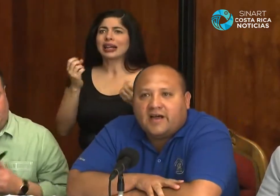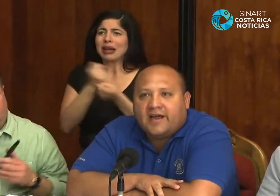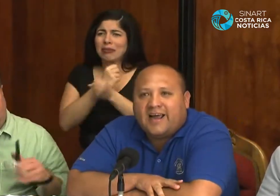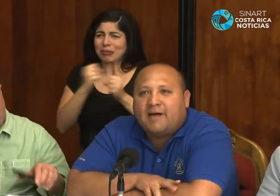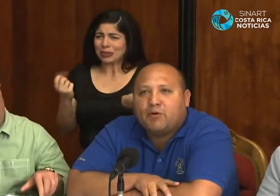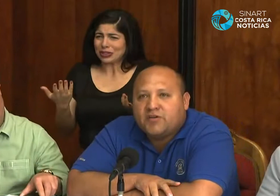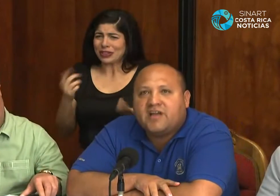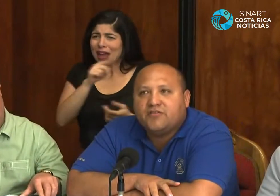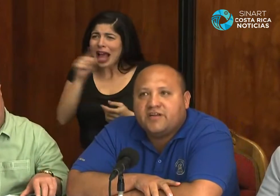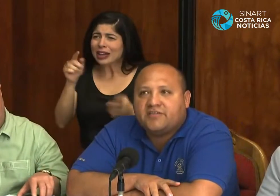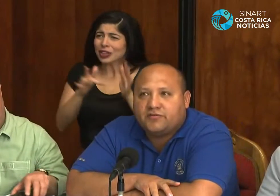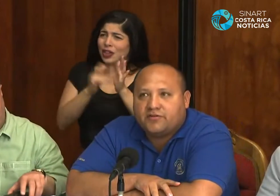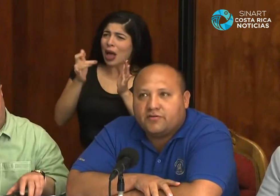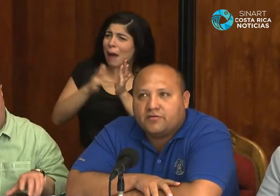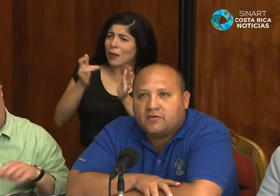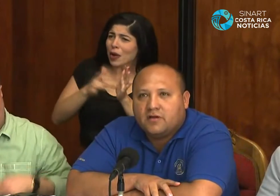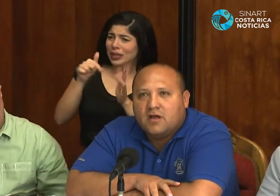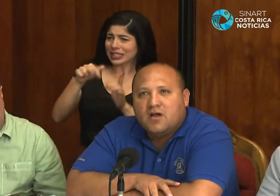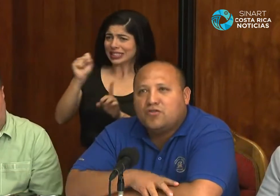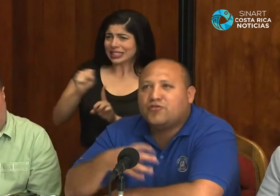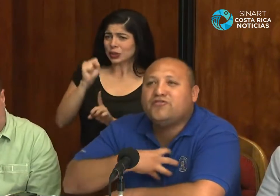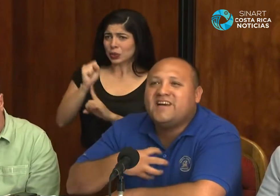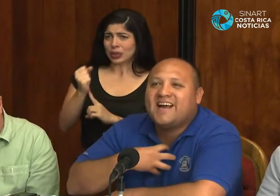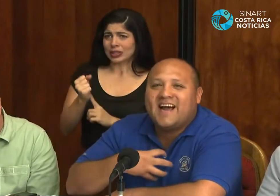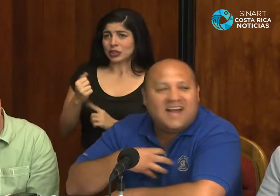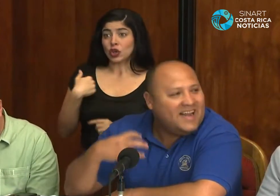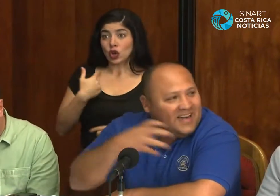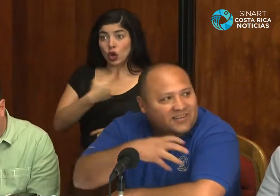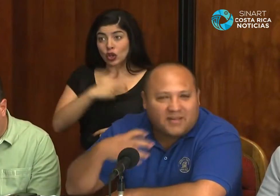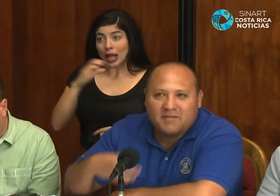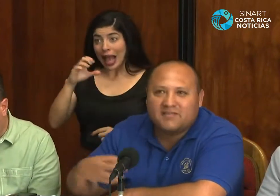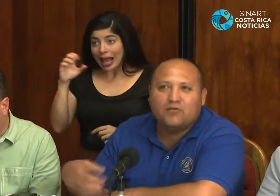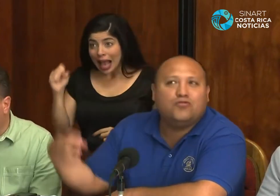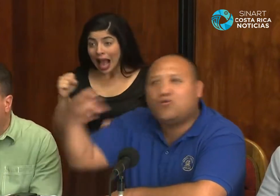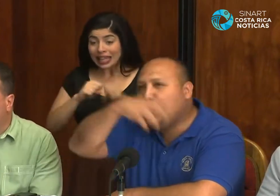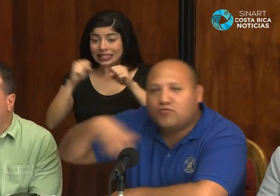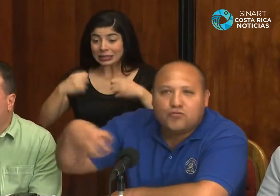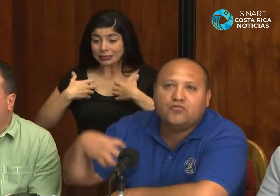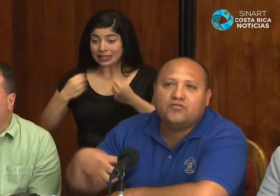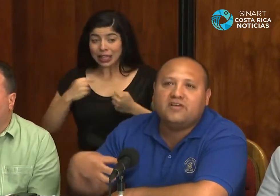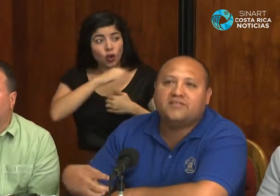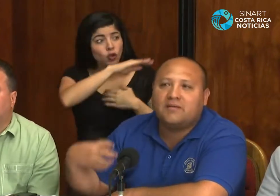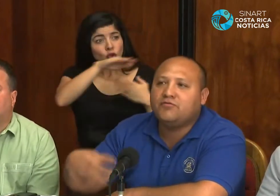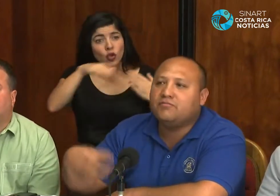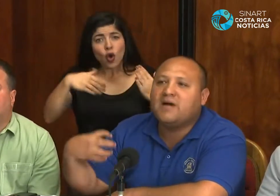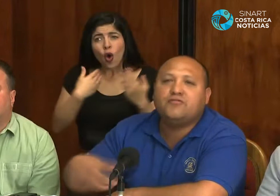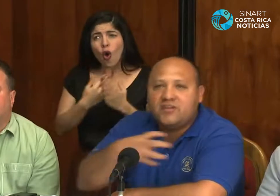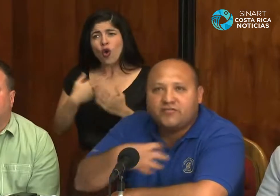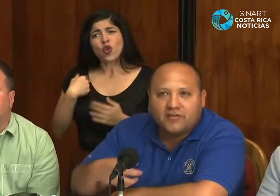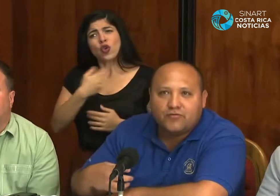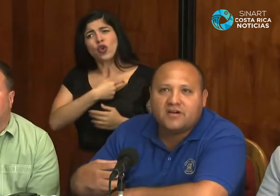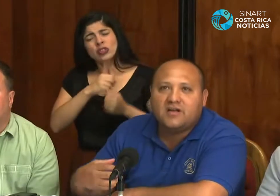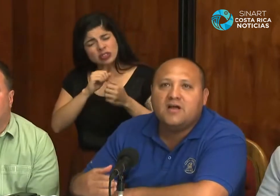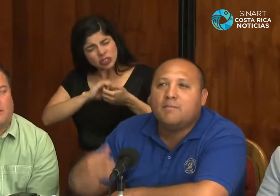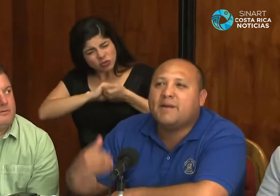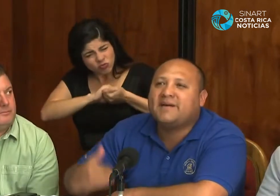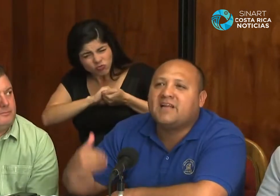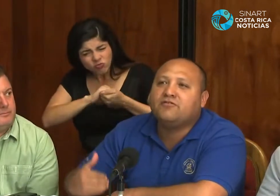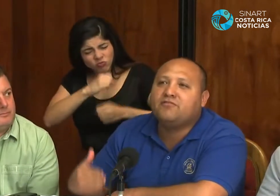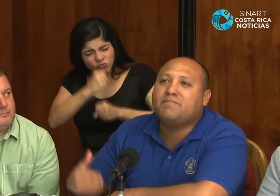sigan aprovechándose de la situación. Nosotros en la Caja, en el sistema de salud, todos juntos estamos más unidos que